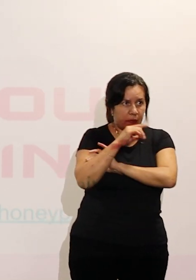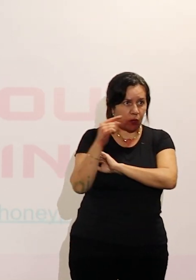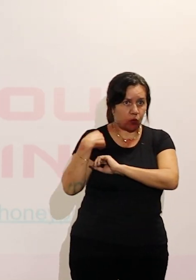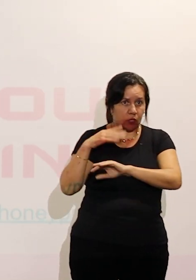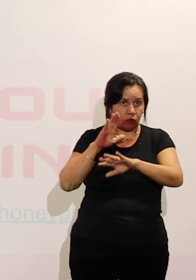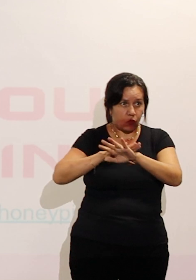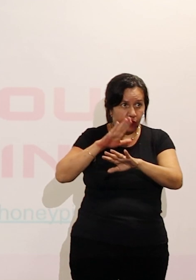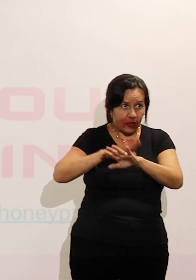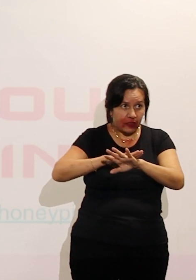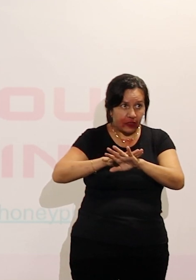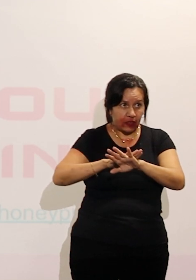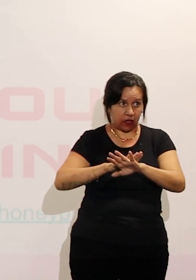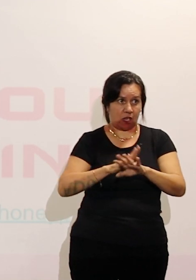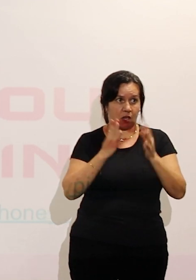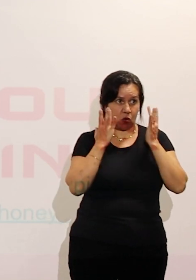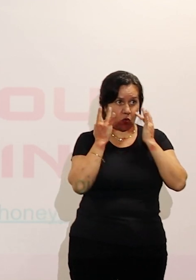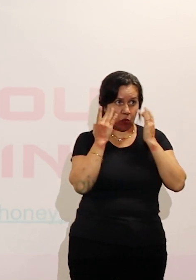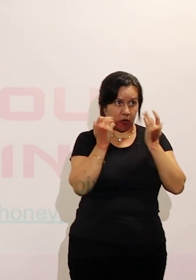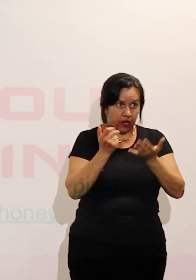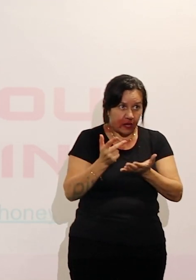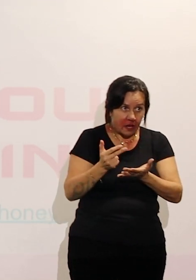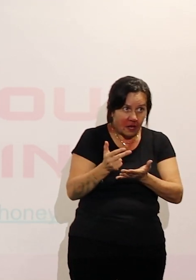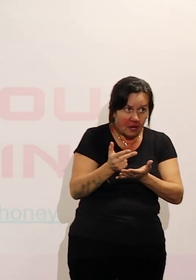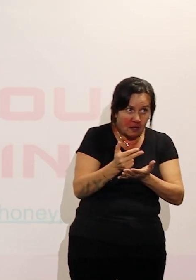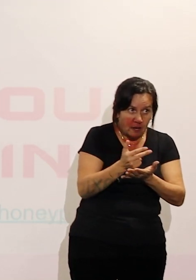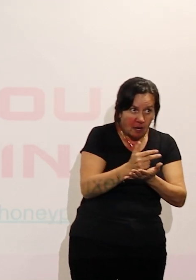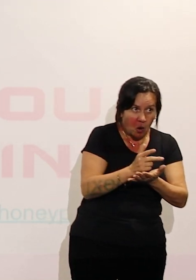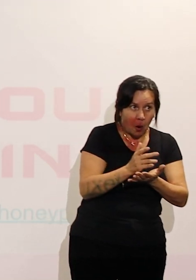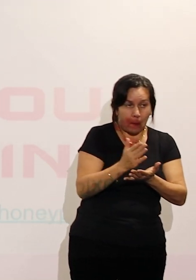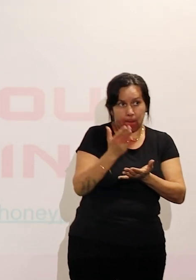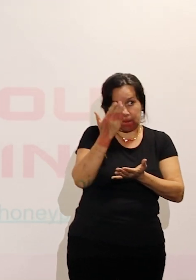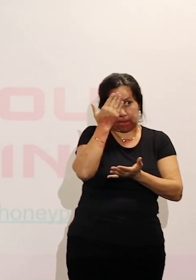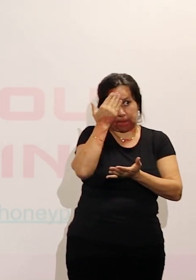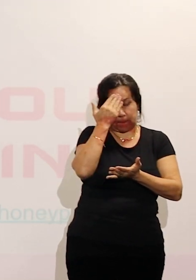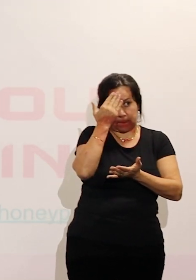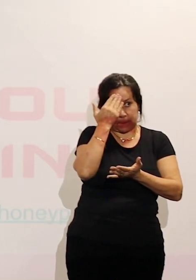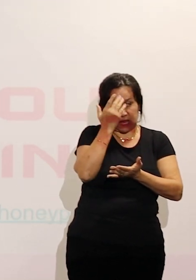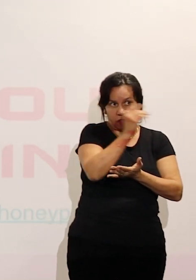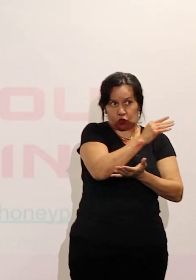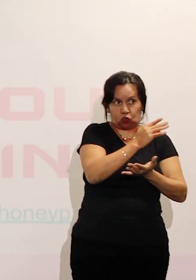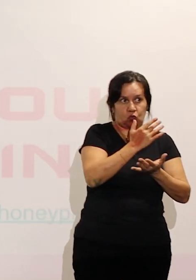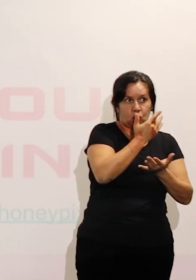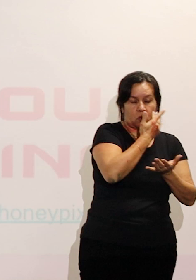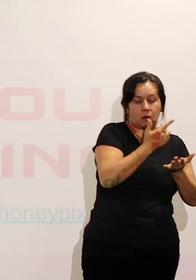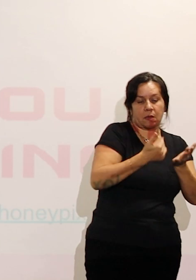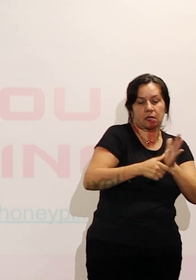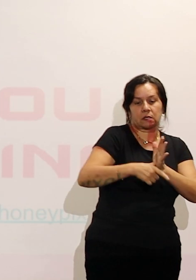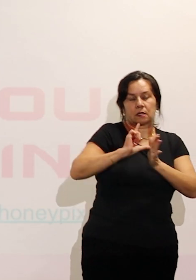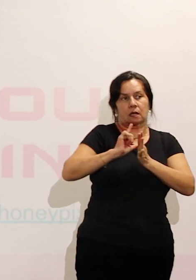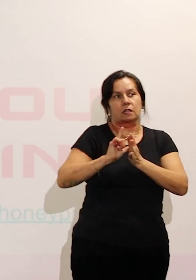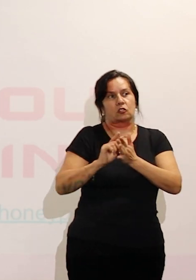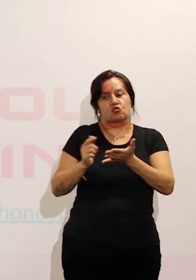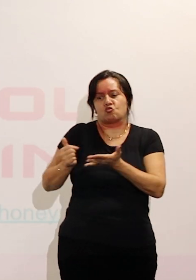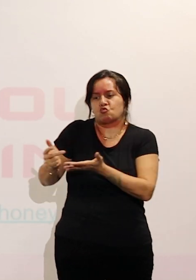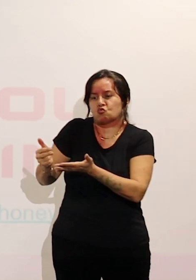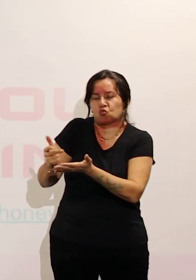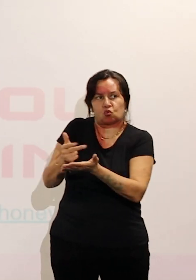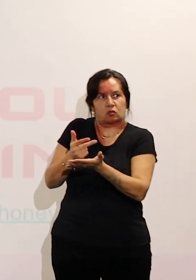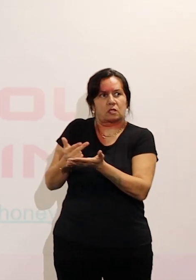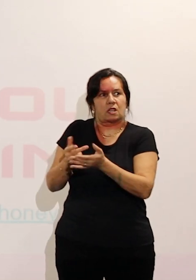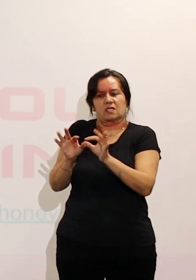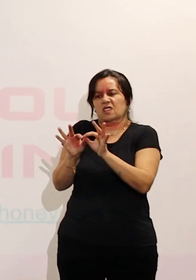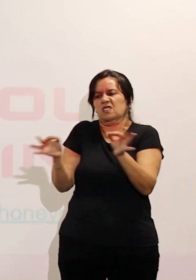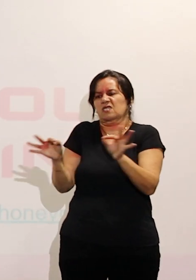fazer pixel art, eu já faço o concept pensado em pixel ou é melhor talvez eu fazer um desenho mais simples de line